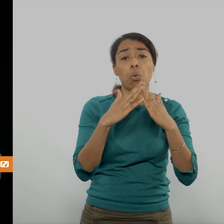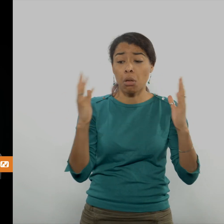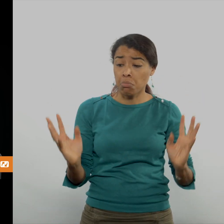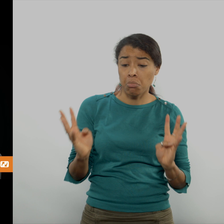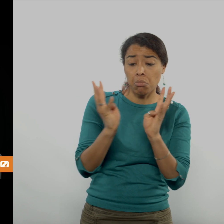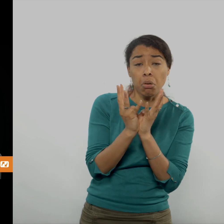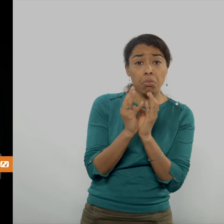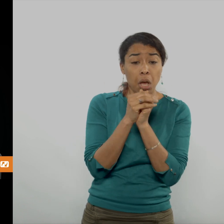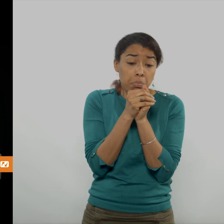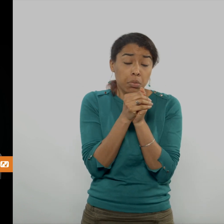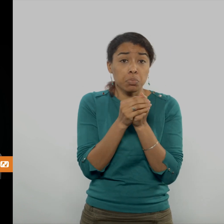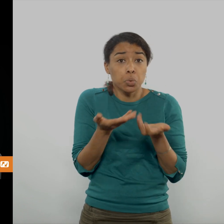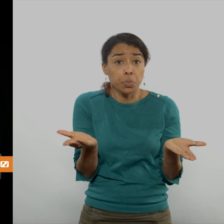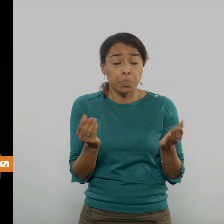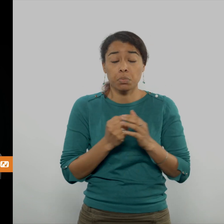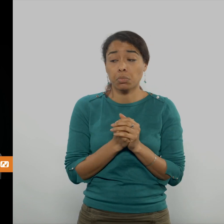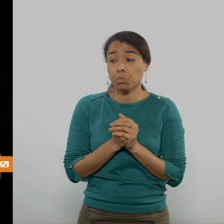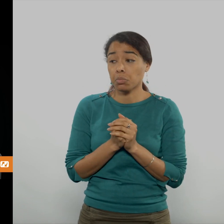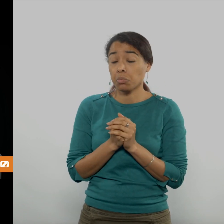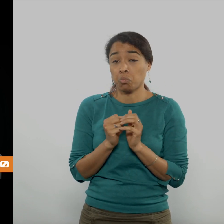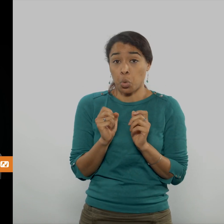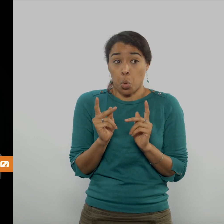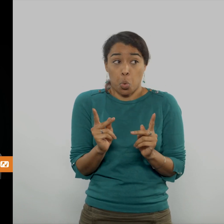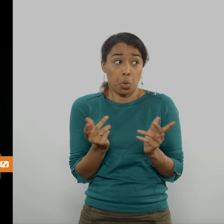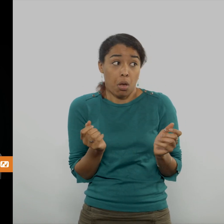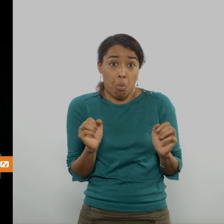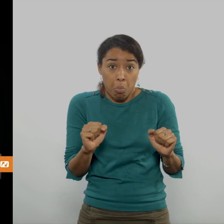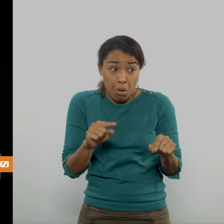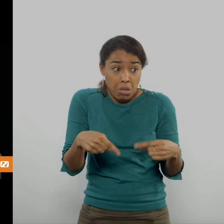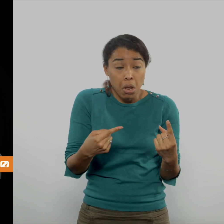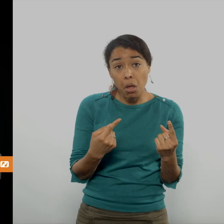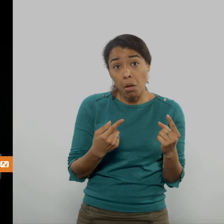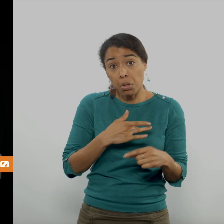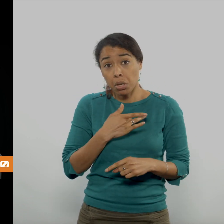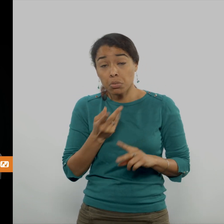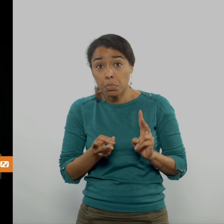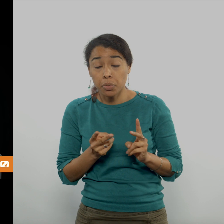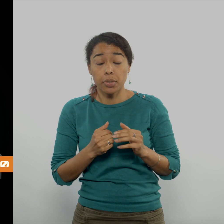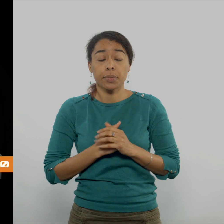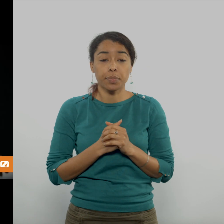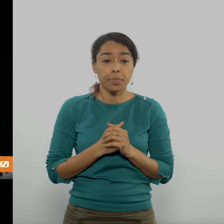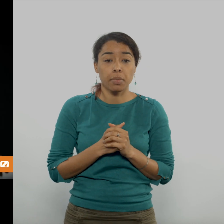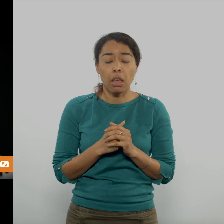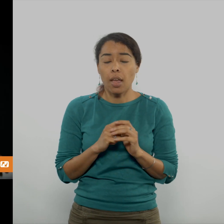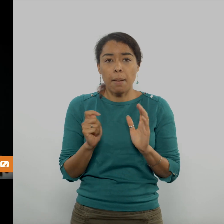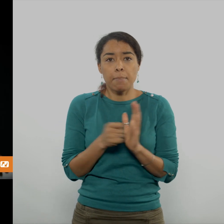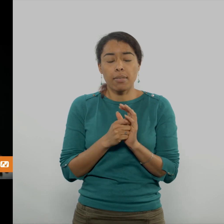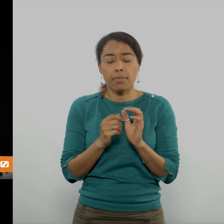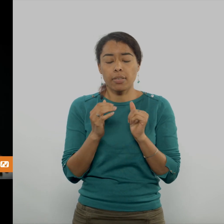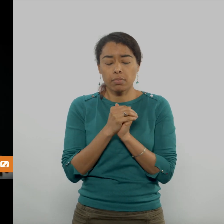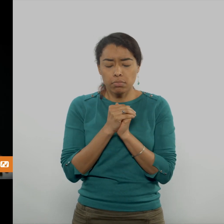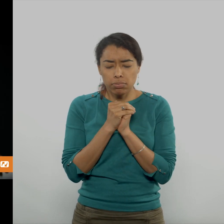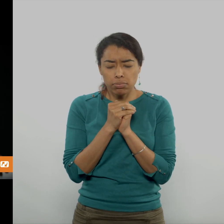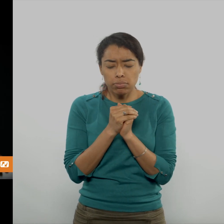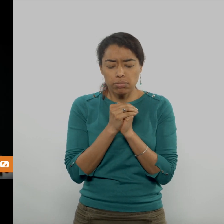c'était dans une maison, ils se réunissent et puis ils prient. Donc je me dis, bon, Mangué, ça te coûte quoi d'y aller? Et là, pendant que j'étais en train